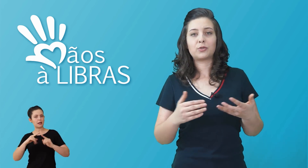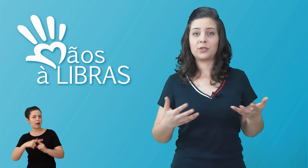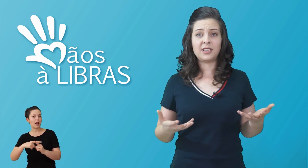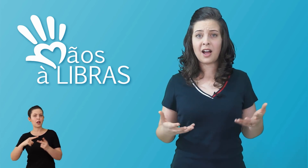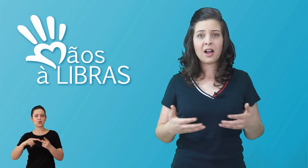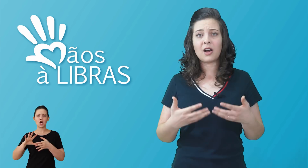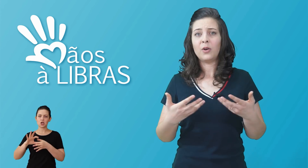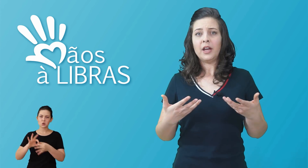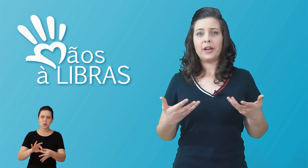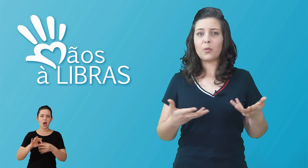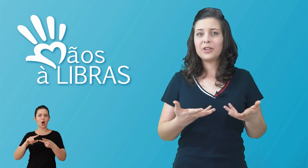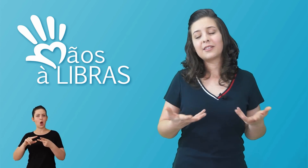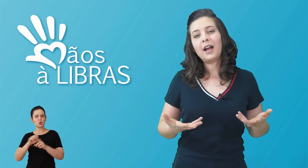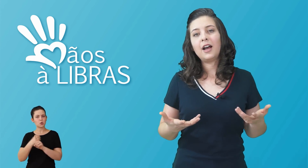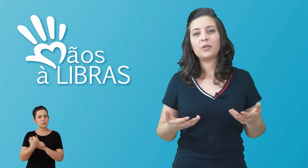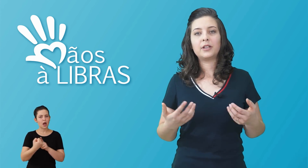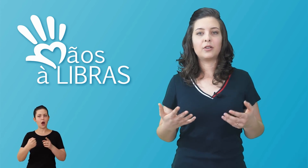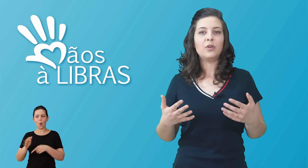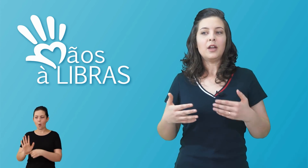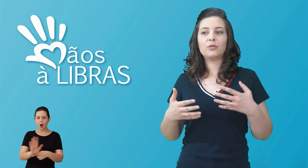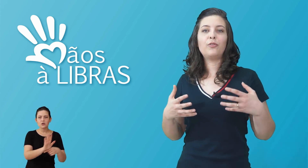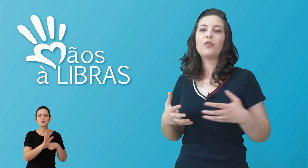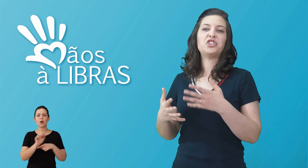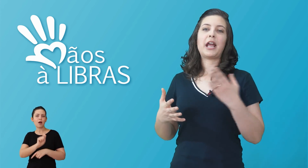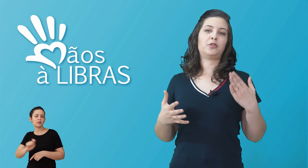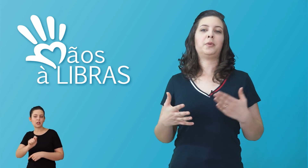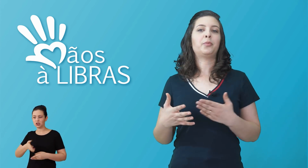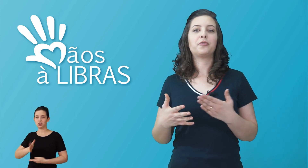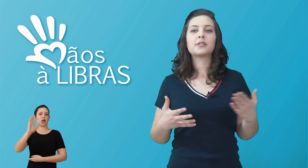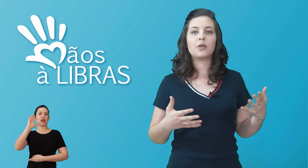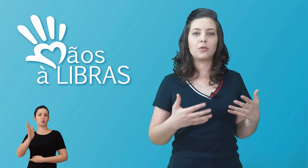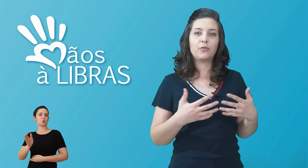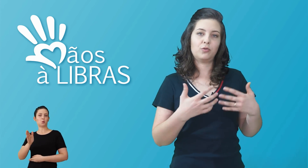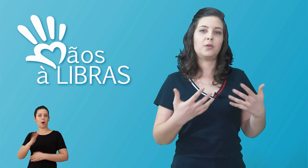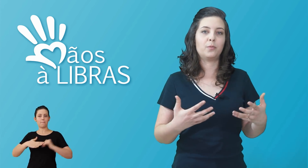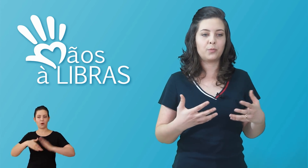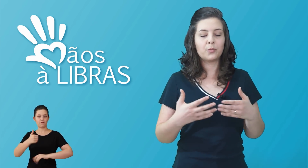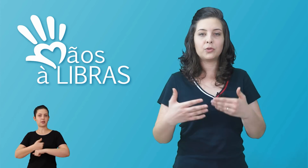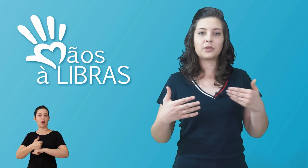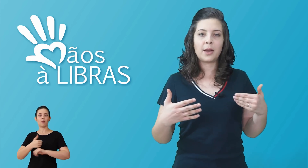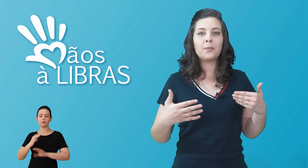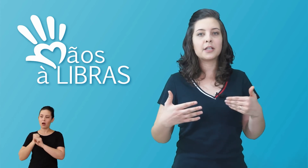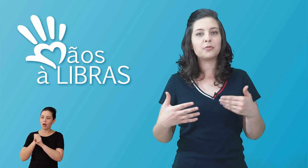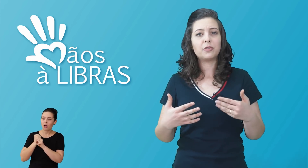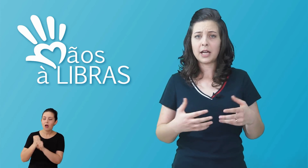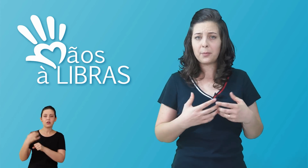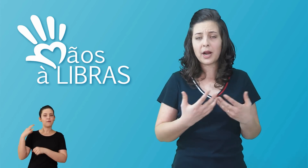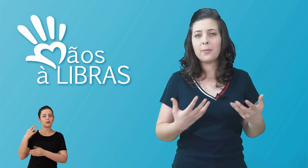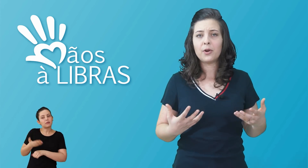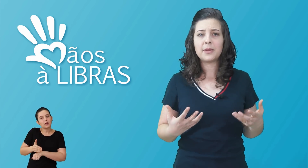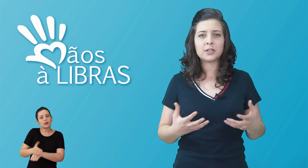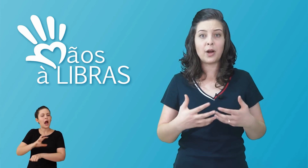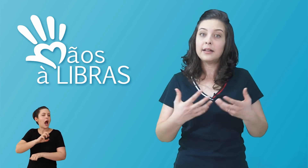em contexto social, comunitário, então eu não fui direto para a profissão, eu fui por muito tempo mesmo voluntária